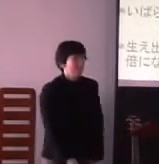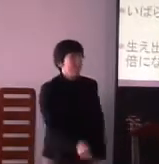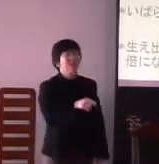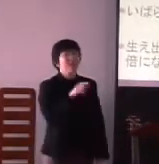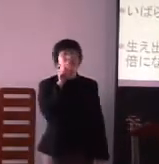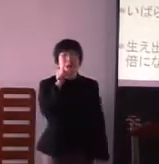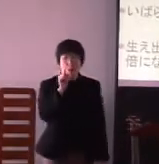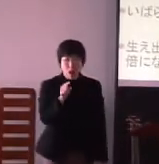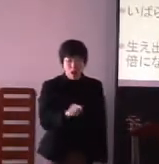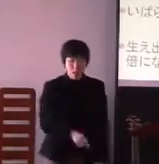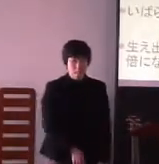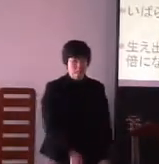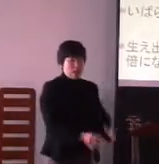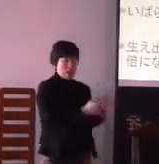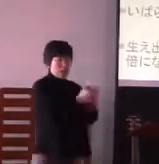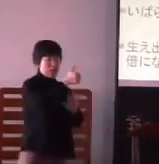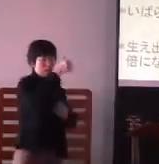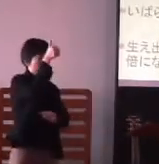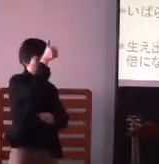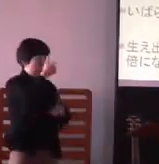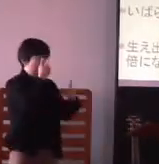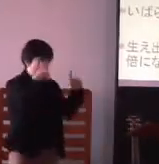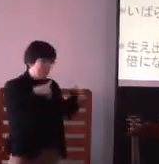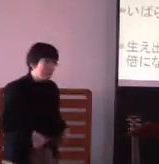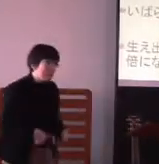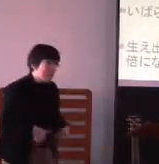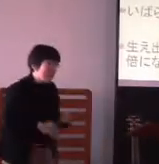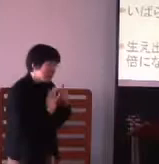はよくわからなかったんですね。